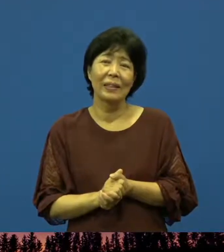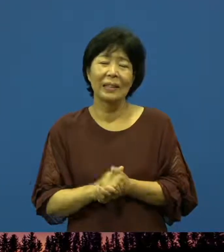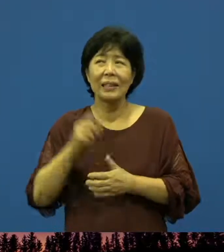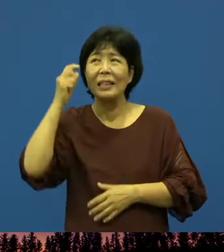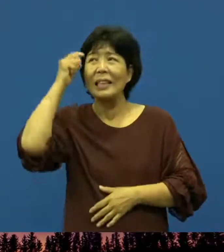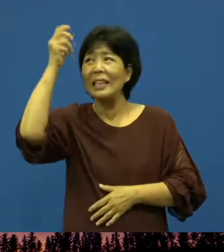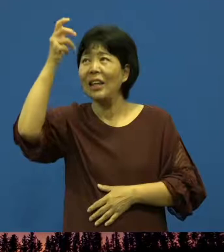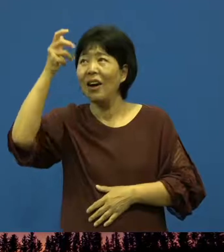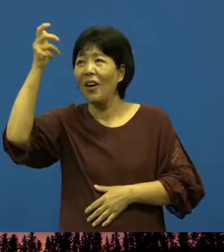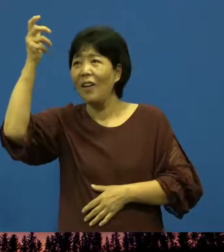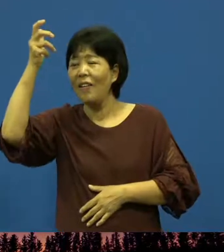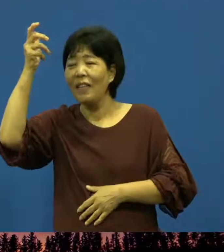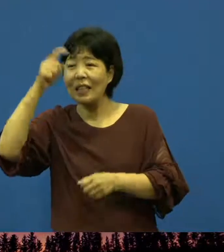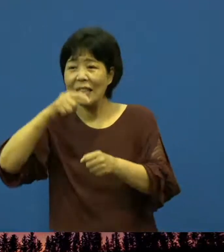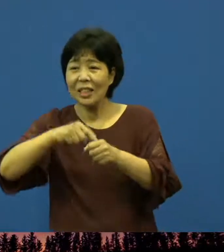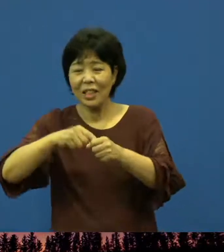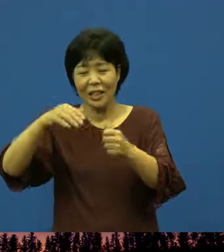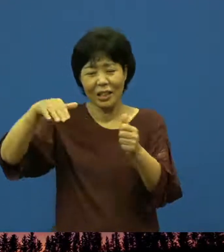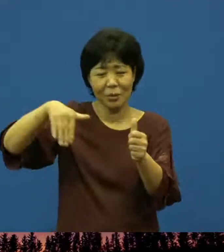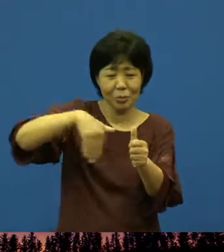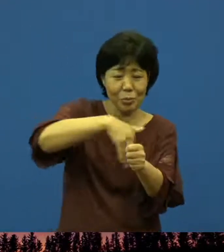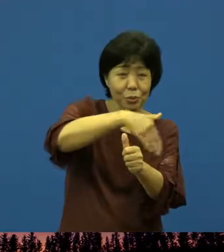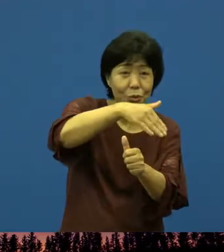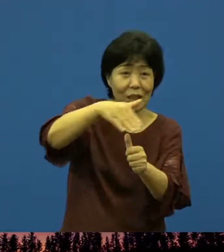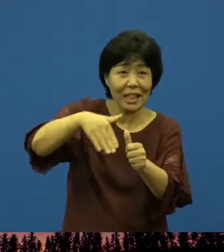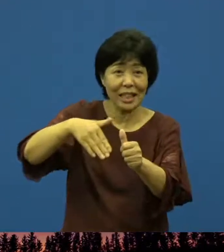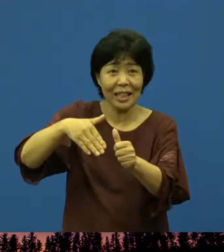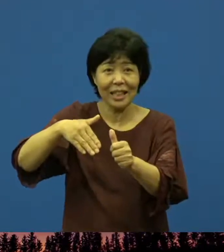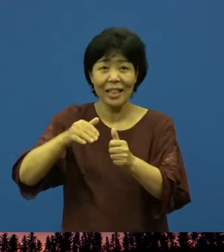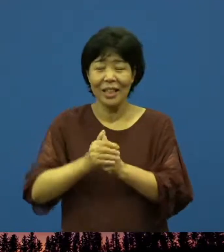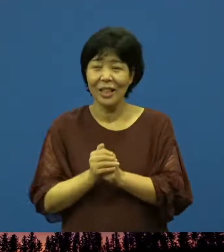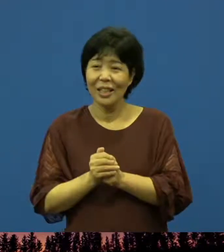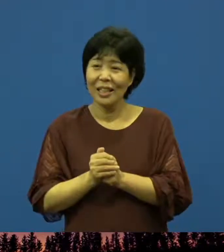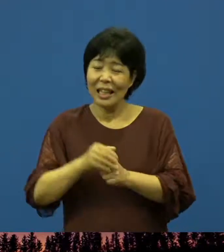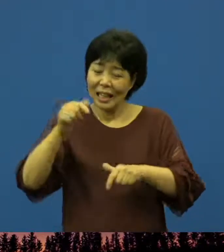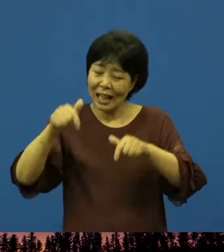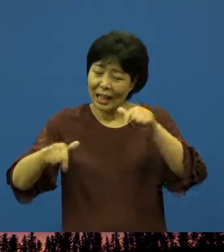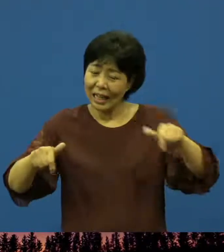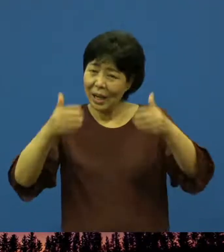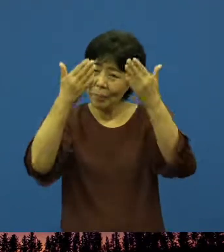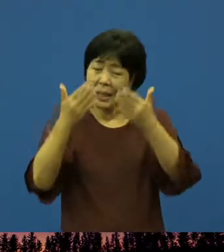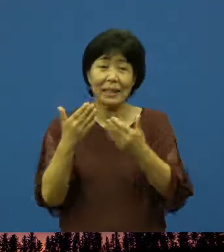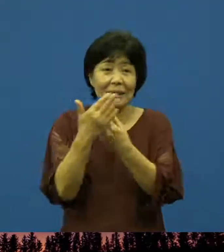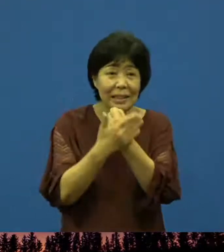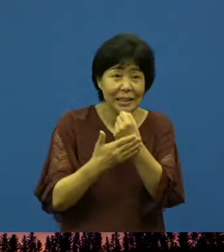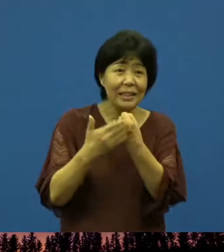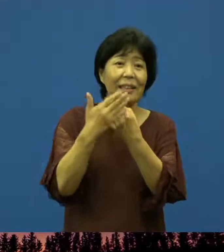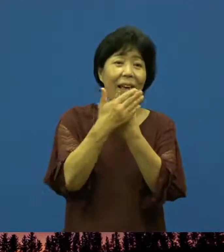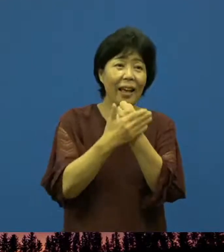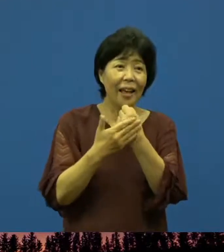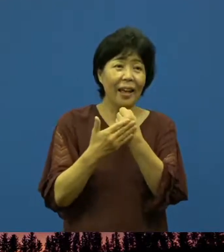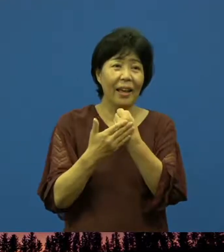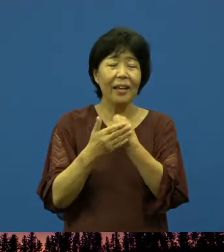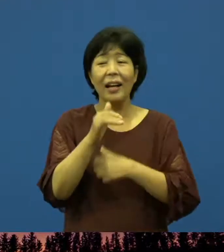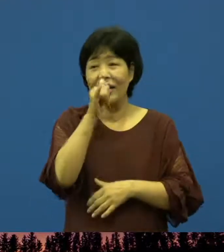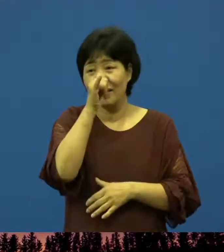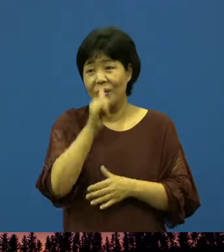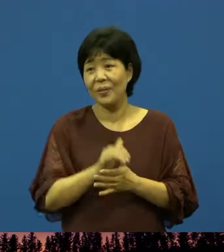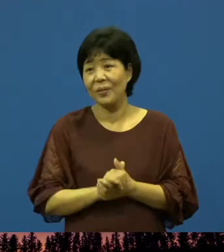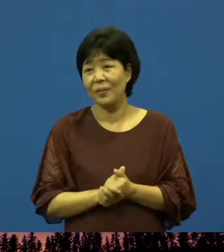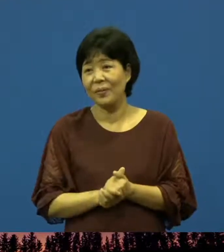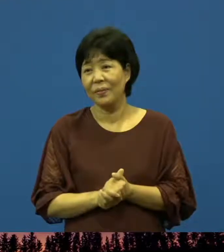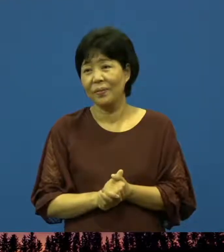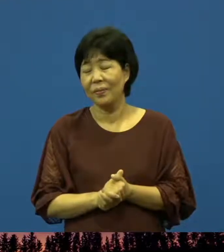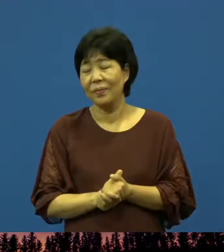영적인 움직임, 영적인 분위기, 어떤 주어지는 각자에게 주어지는 은혜, 그렇죠?